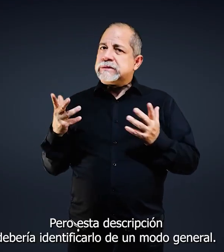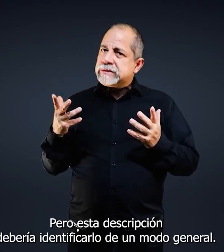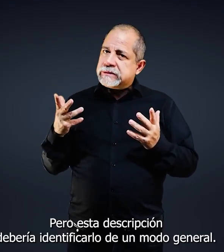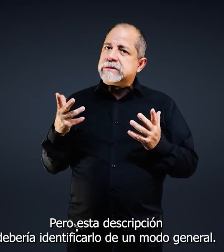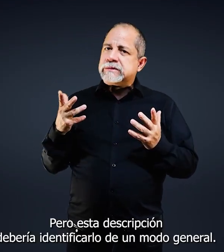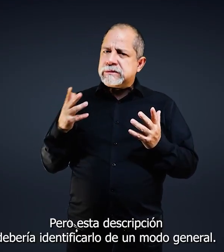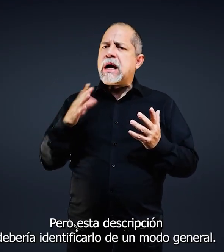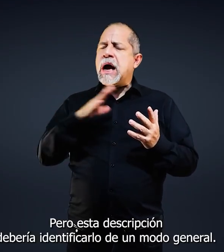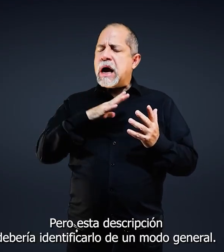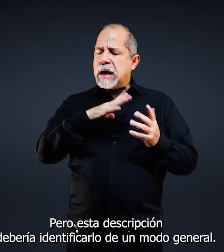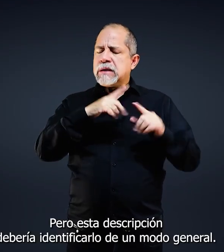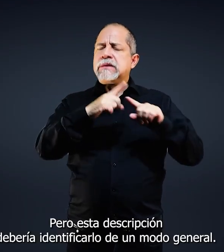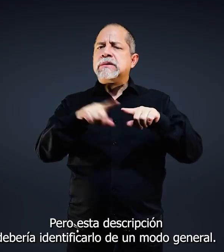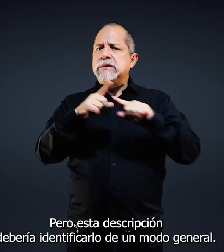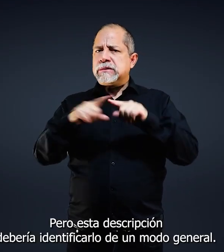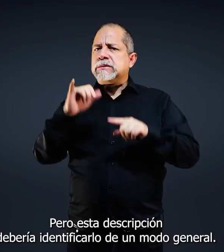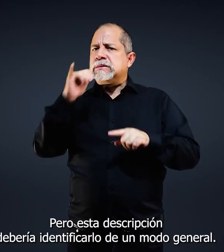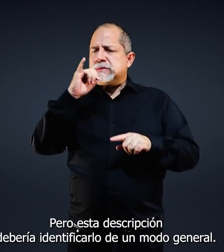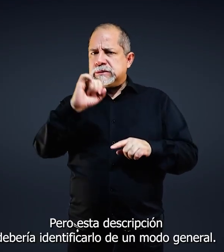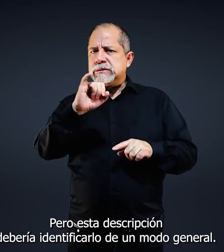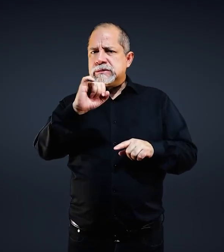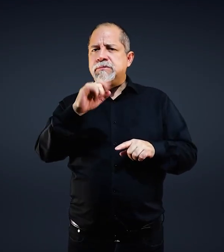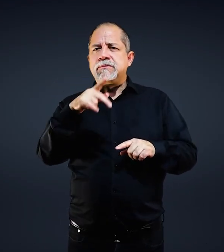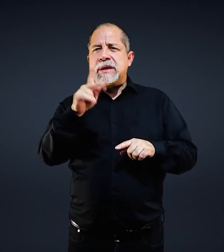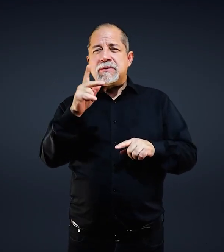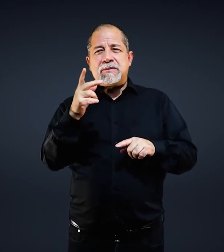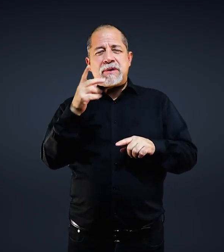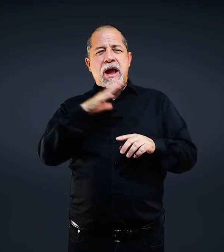descripción debería identificarlo de un modo general.